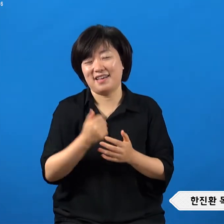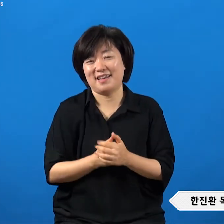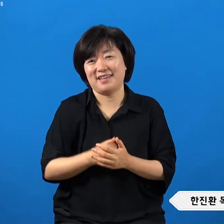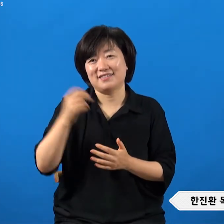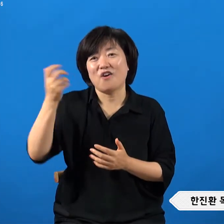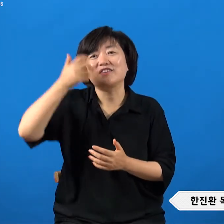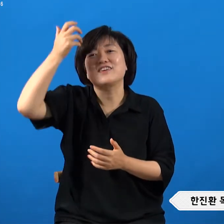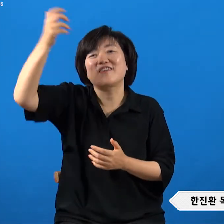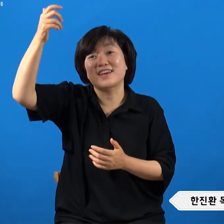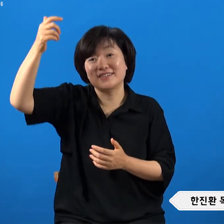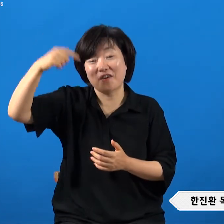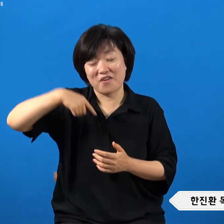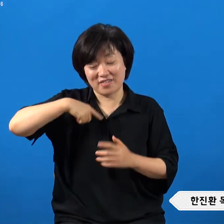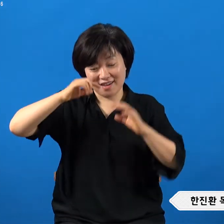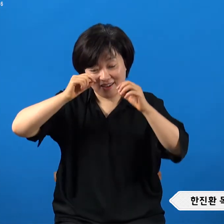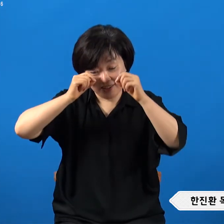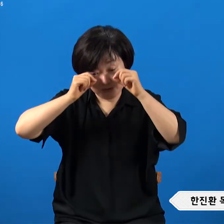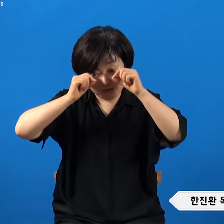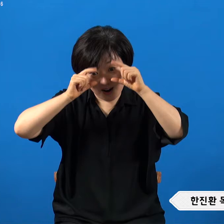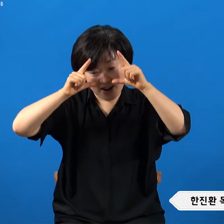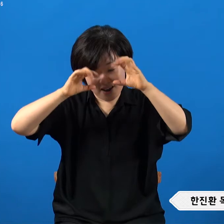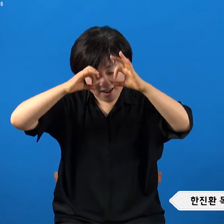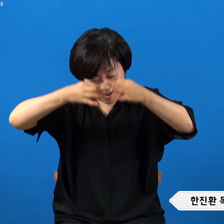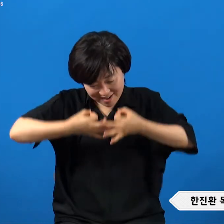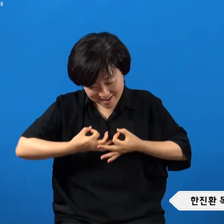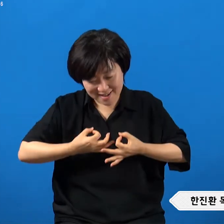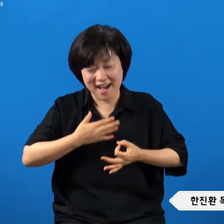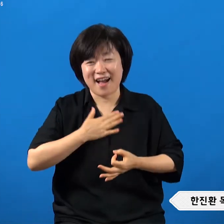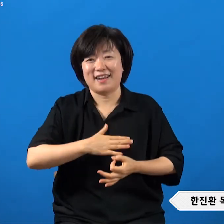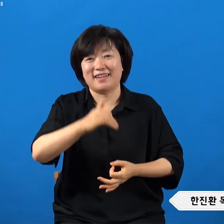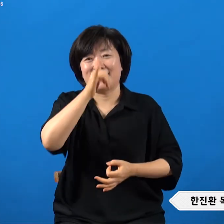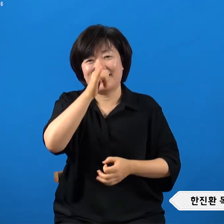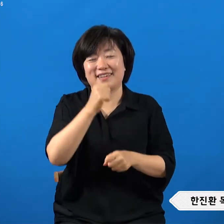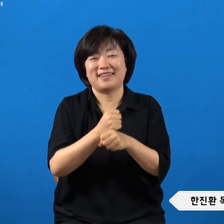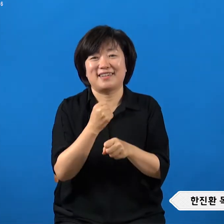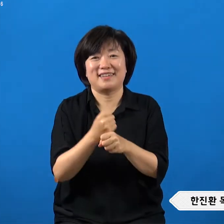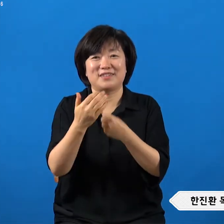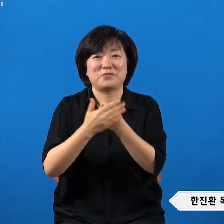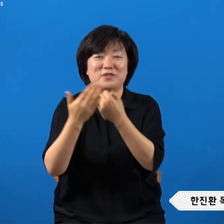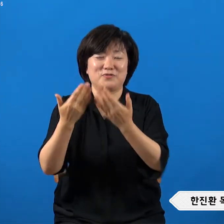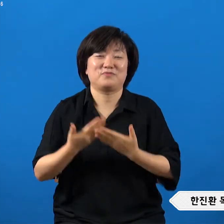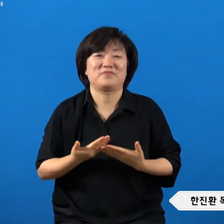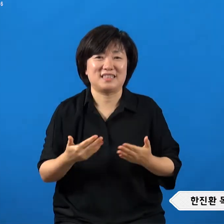성령께서 나의 실체를 보도록 눈을 열어주시고 깨닫게 해주시는 것이죠.